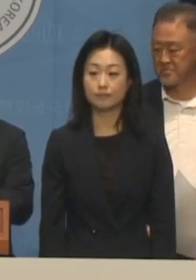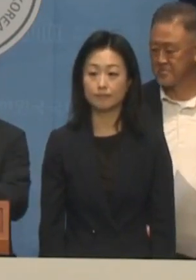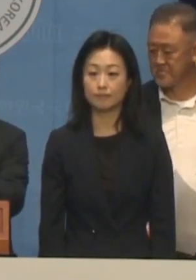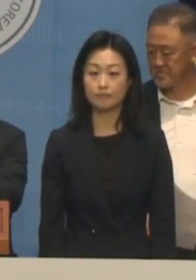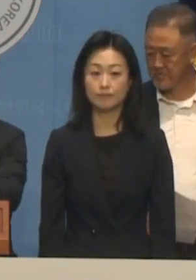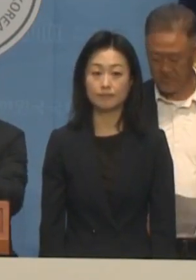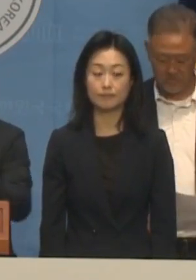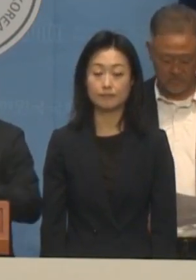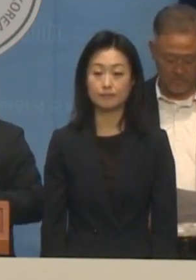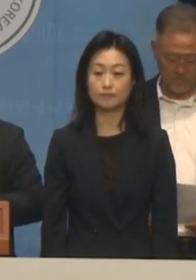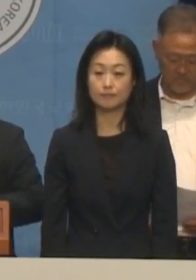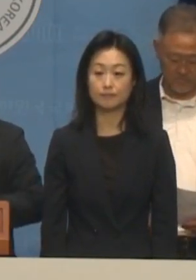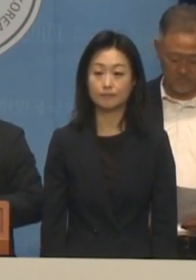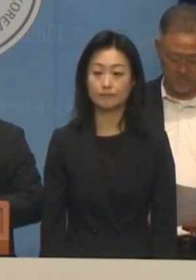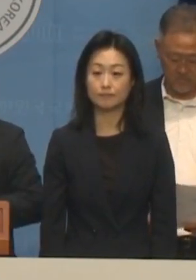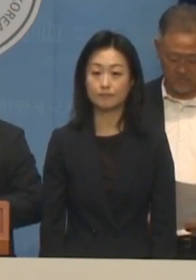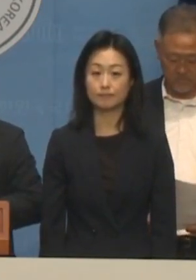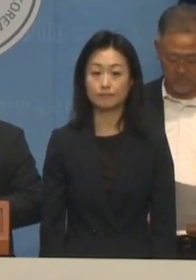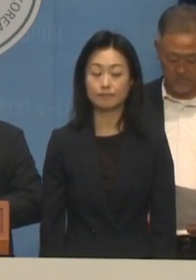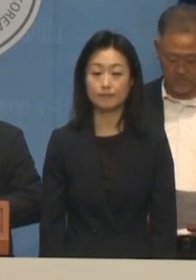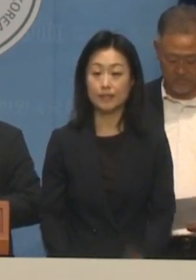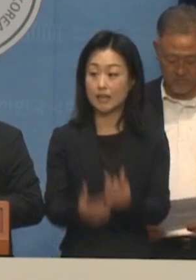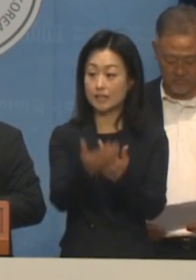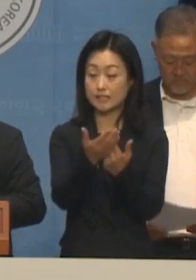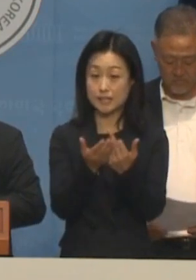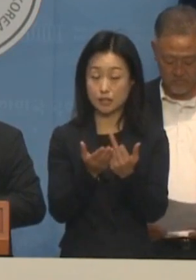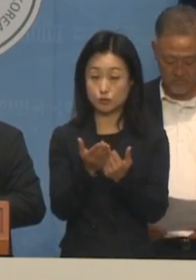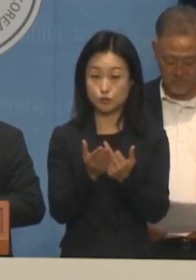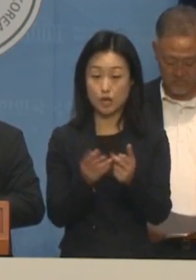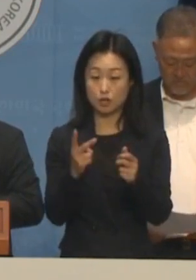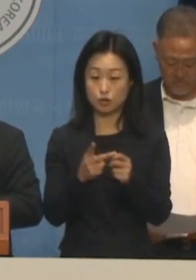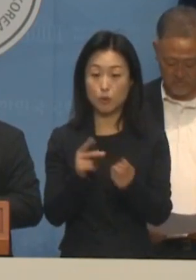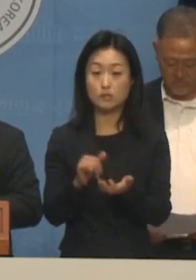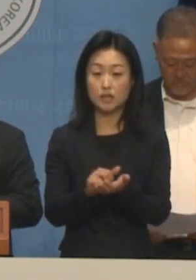네, 지금부터 제주 제2공항